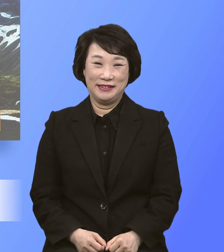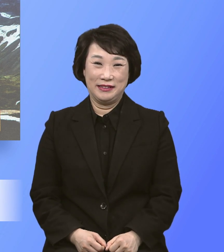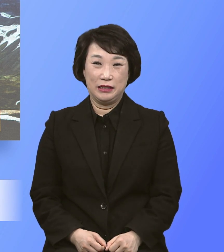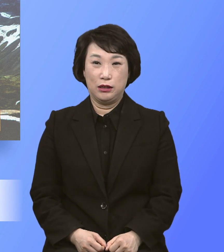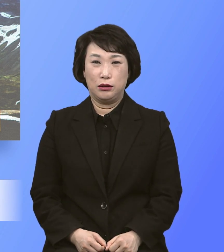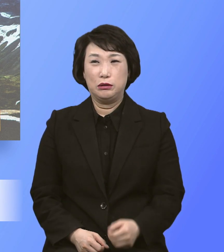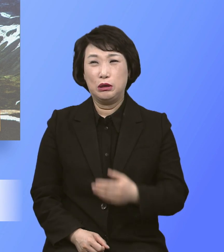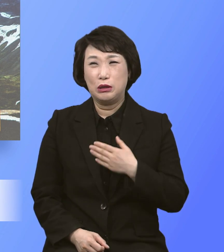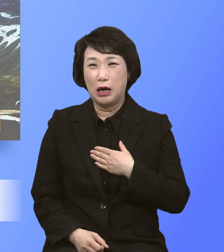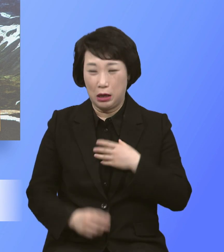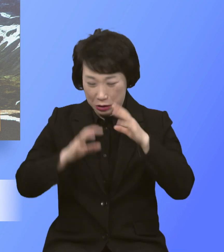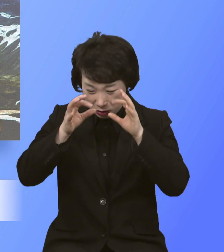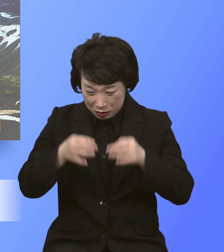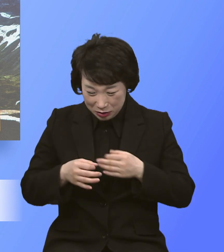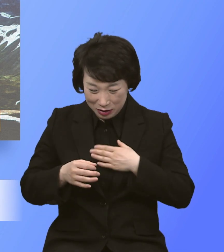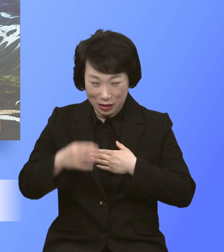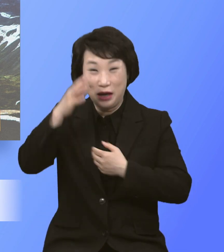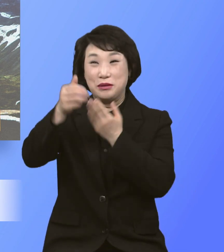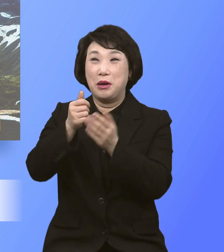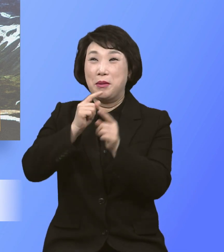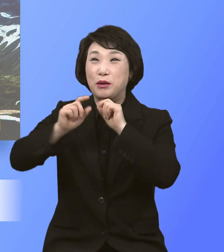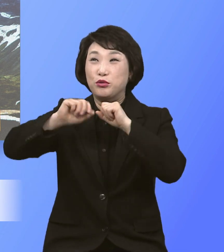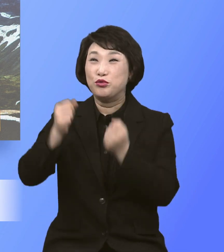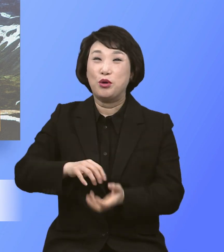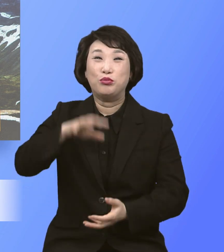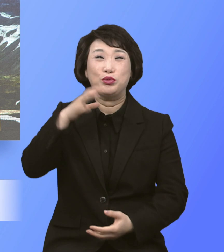근데 나는 얼마나 복종하나?